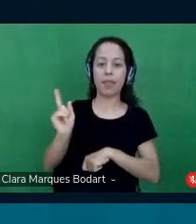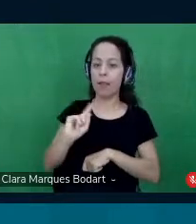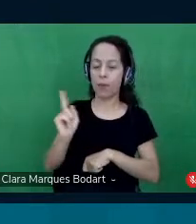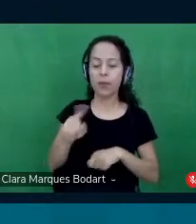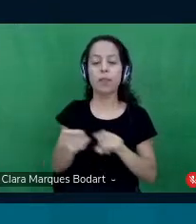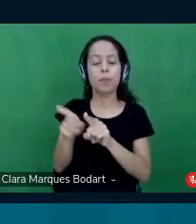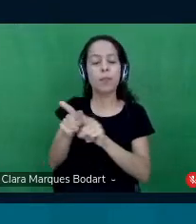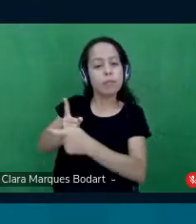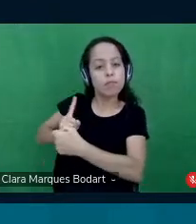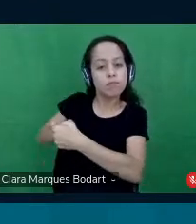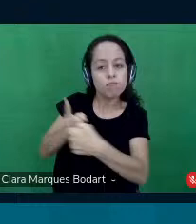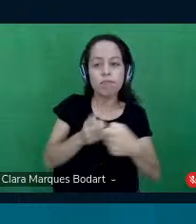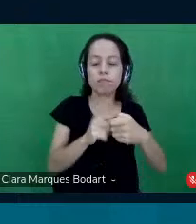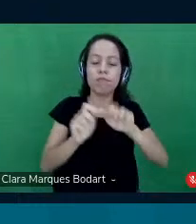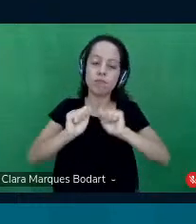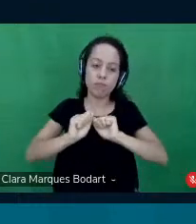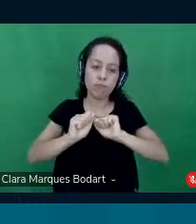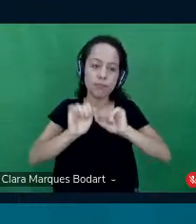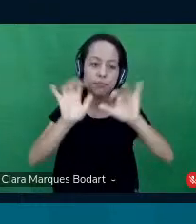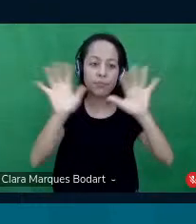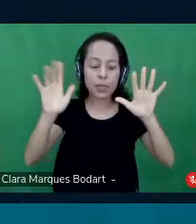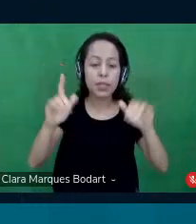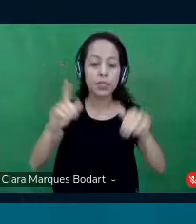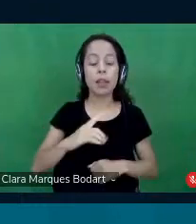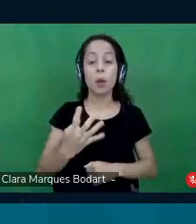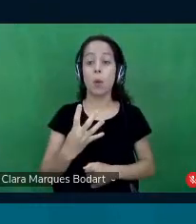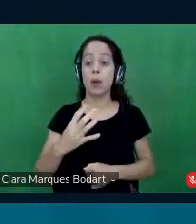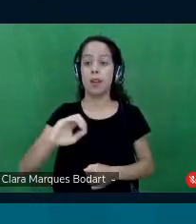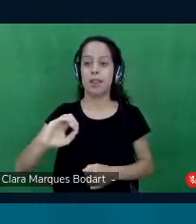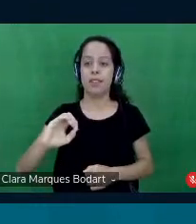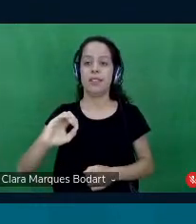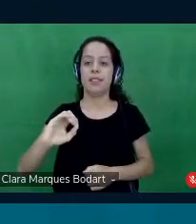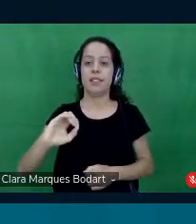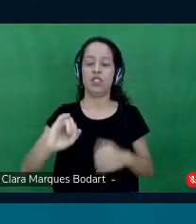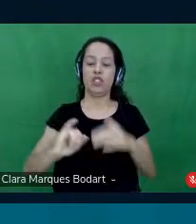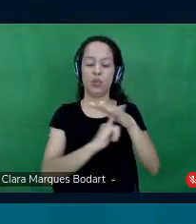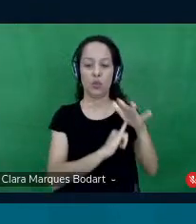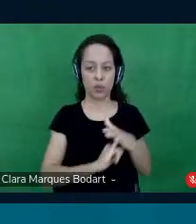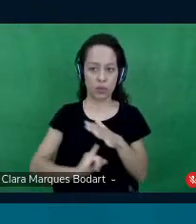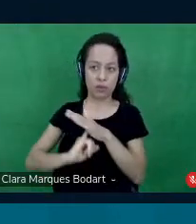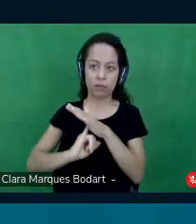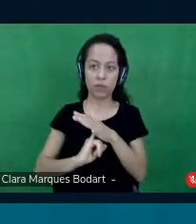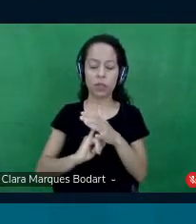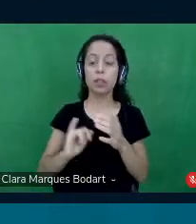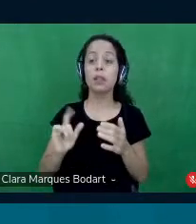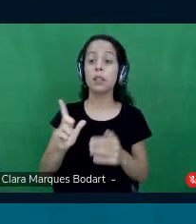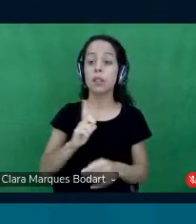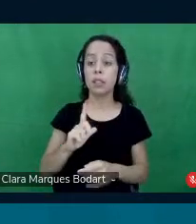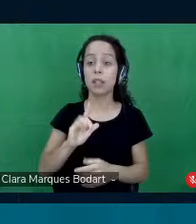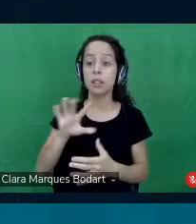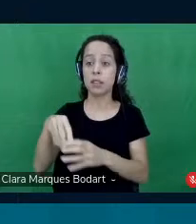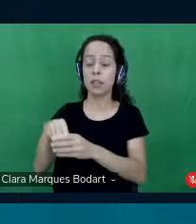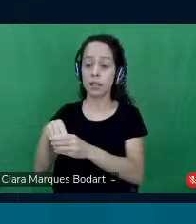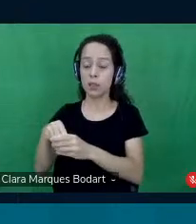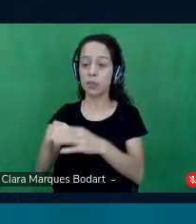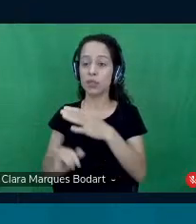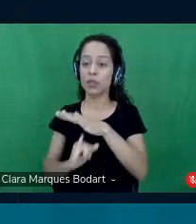as 40 instituições associadas, nós temos instituições que possuem apenas um programa de